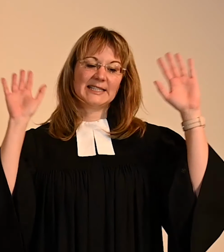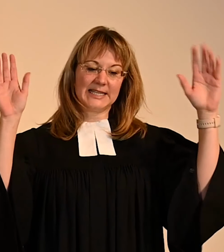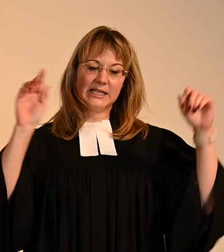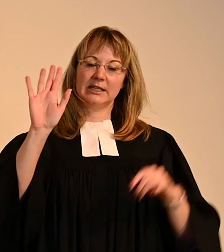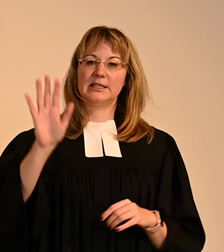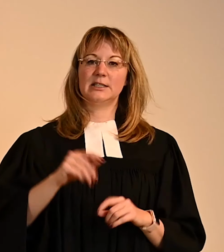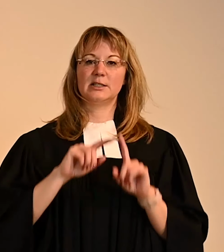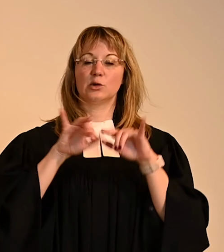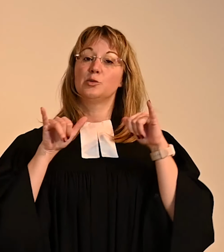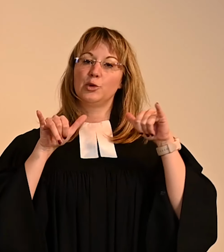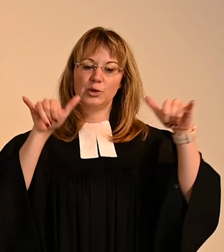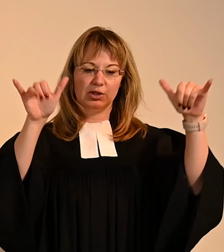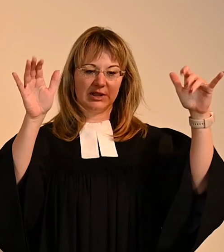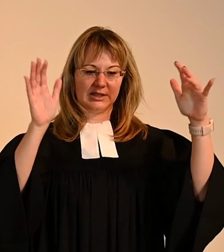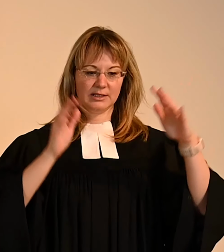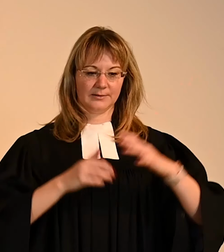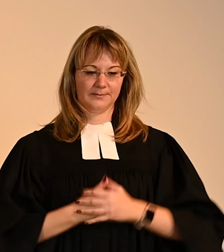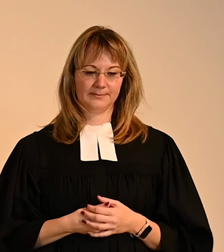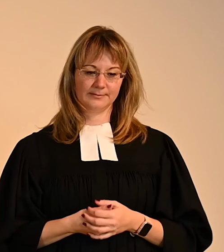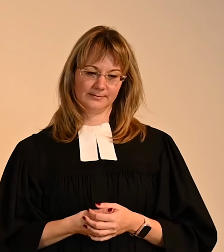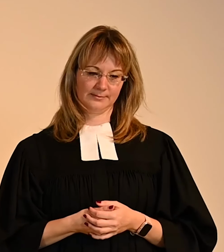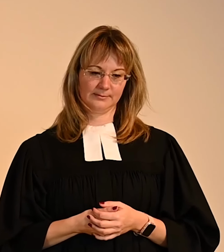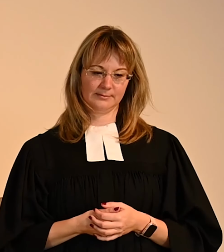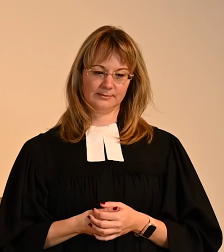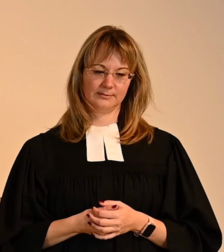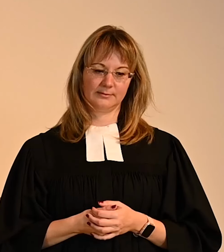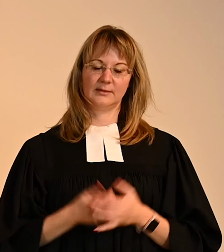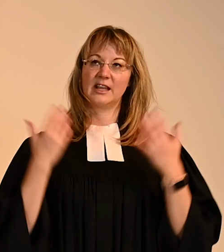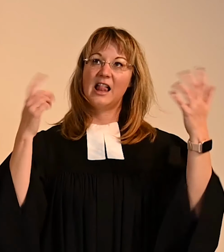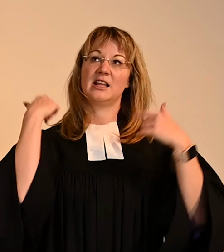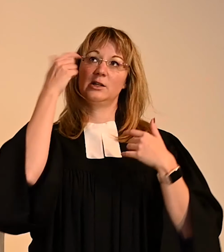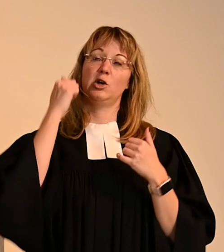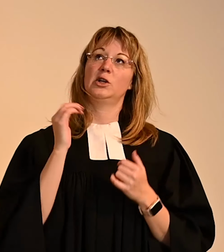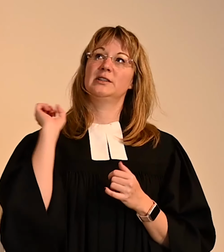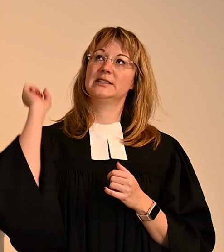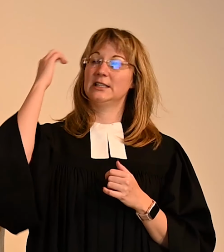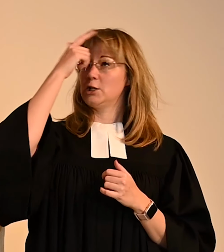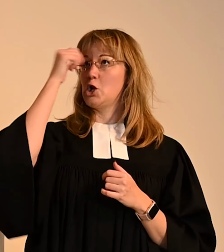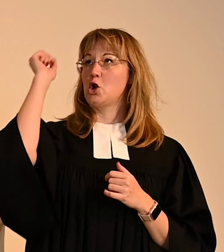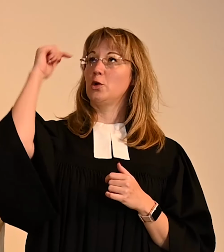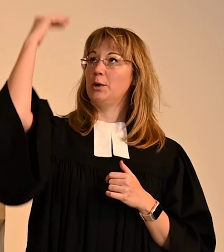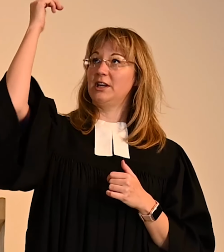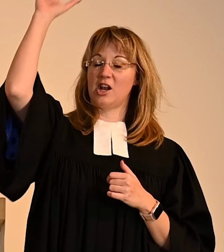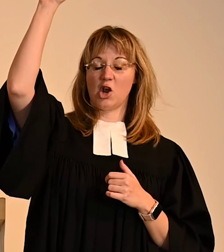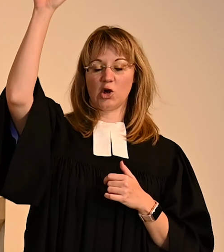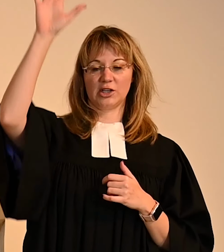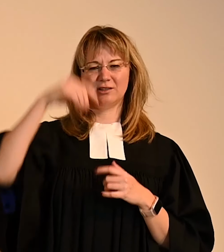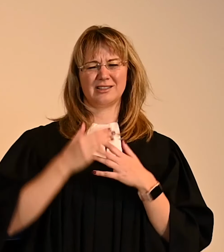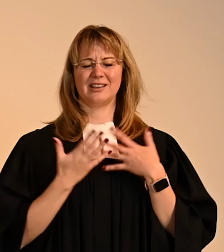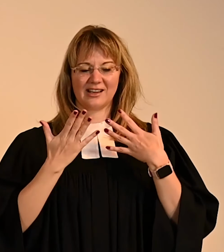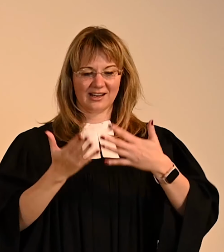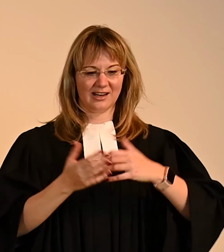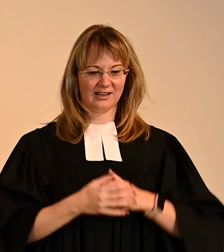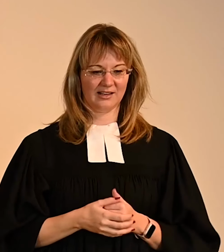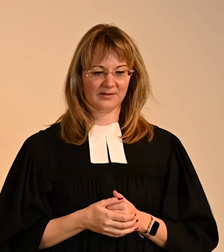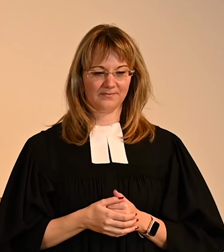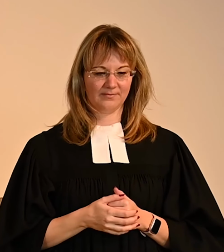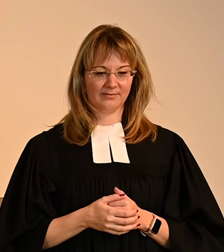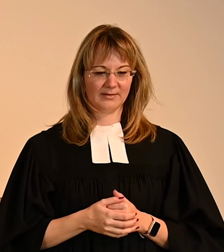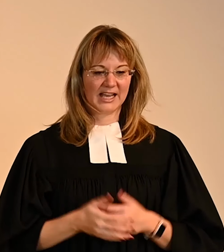Der Herr segne dich und behüte dich. Der Herr lasse sein Angesicht über dir leuchten und sei dir